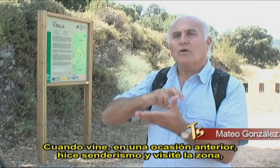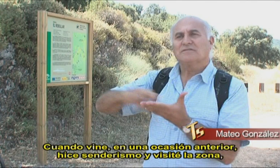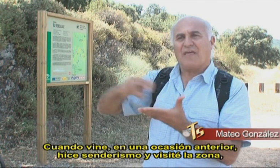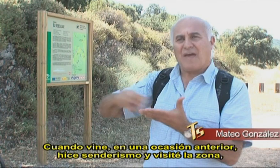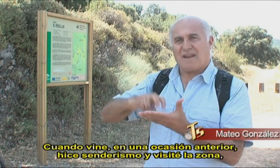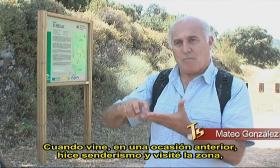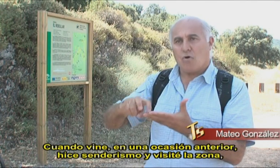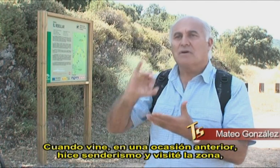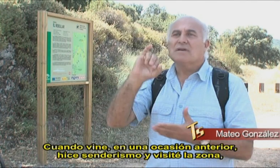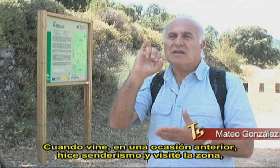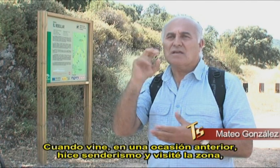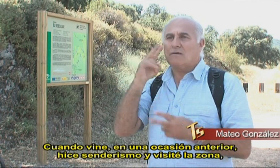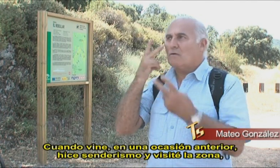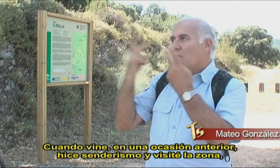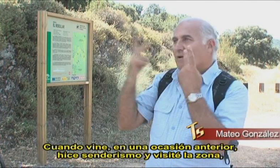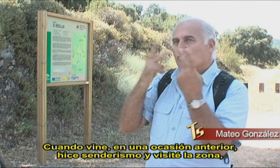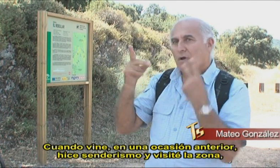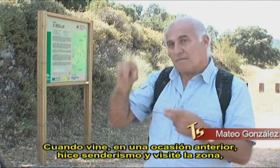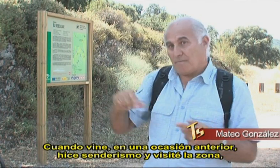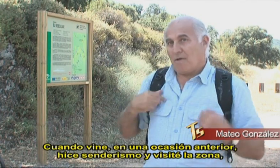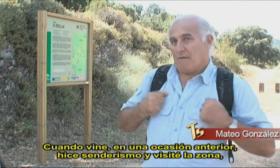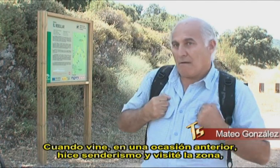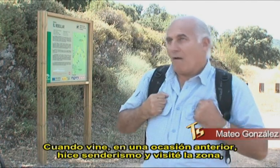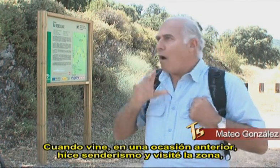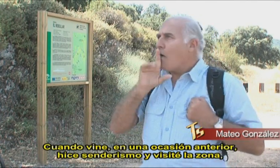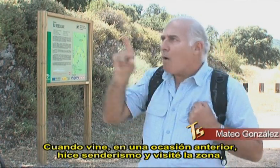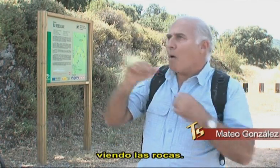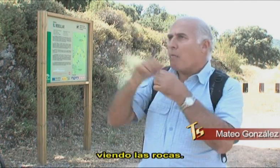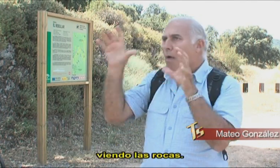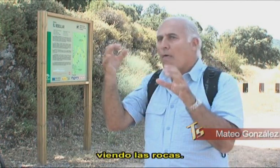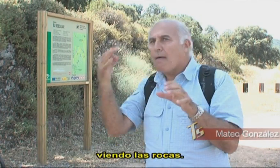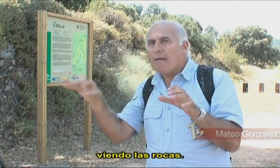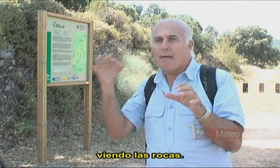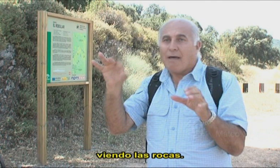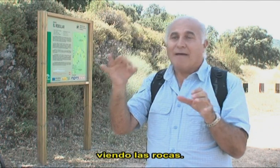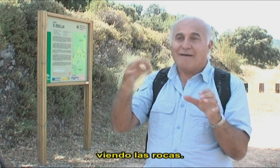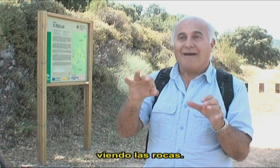Cuando vine en una ocasión anterior, hice senderismo y visité la zona, viendo las rocas.